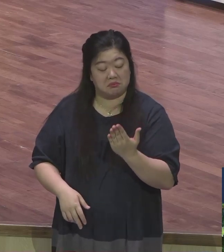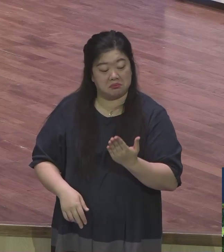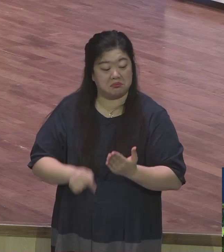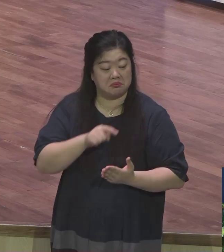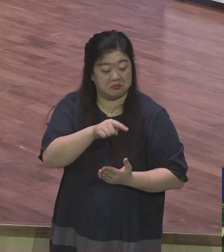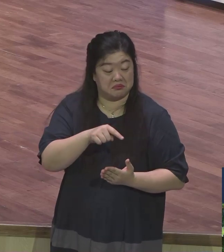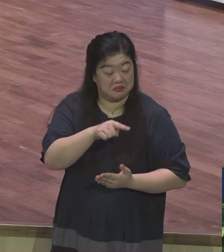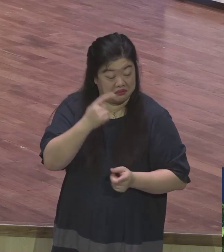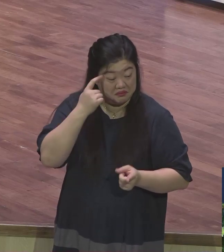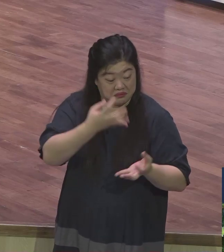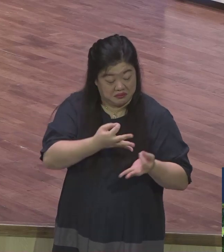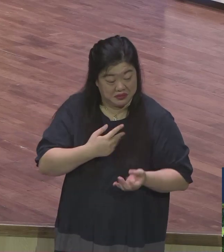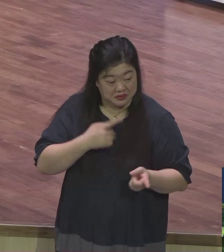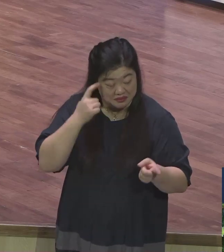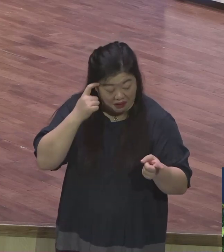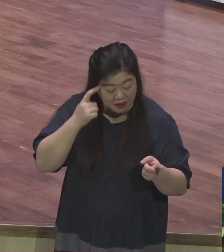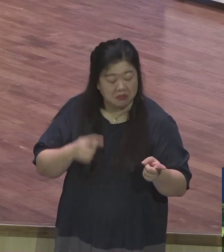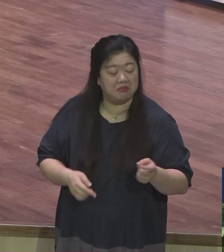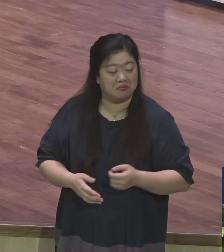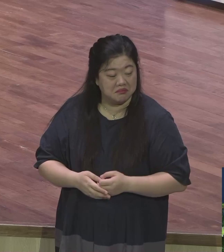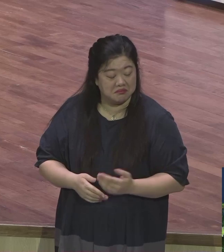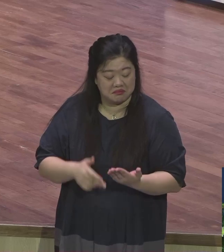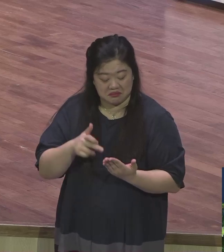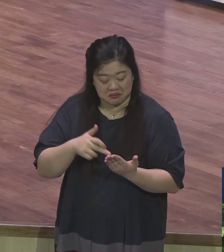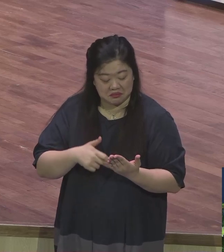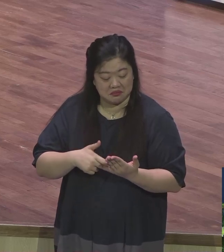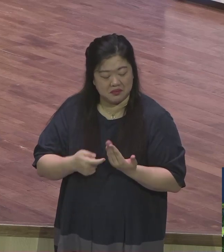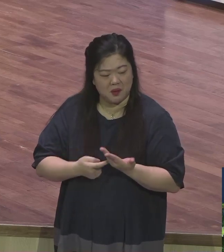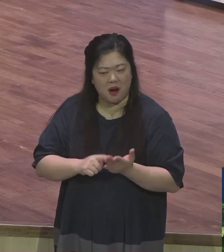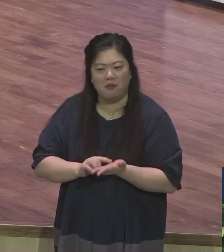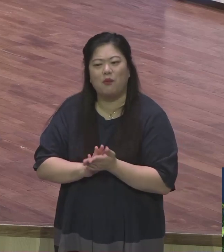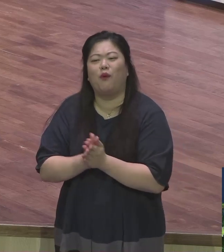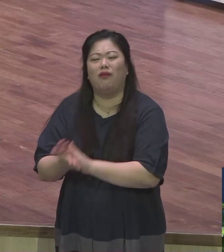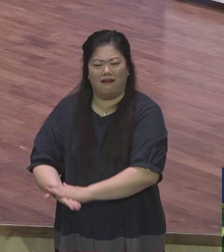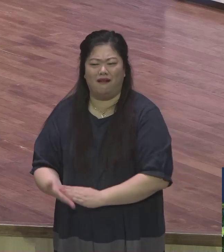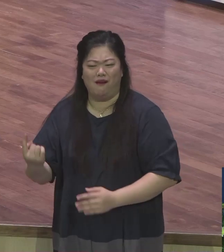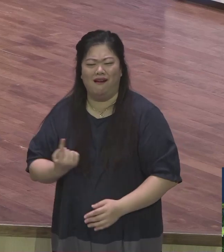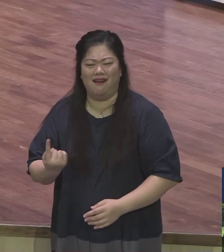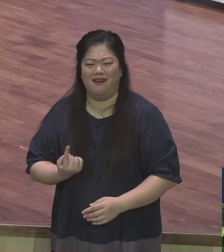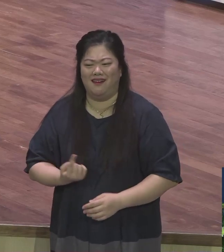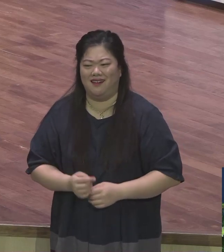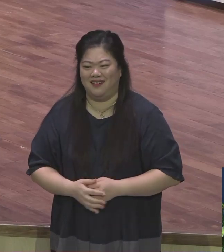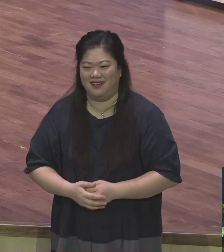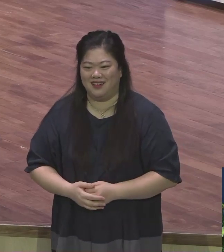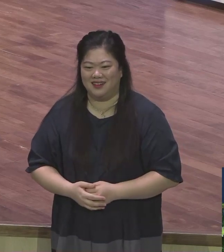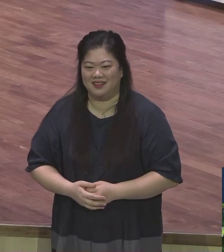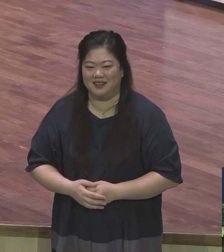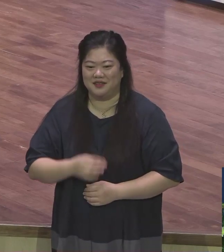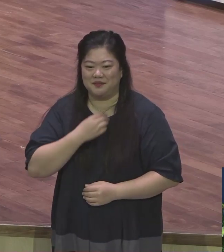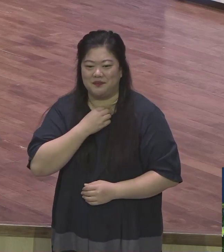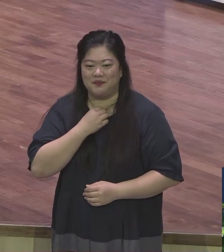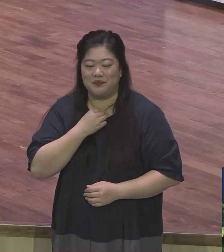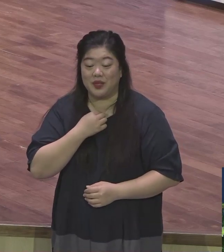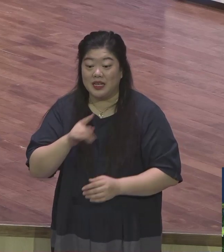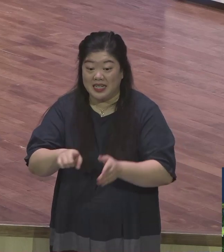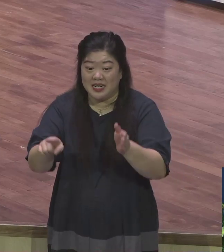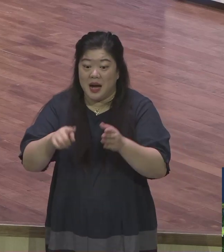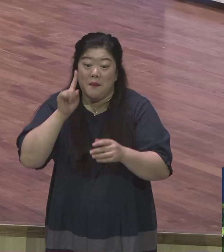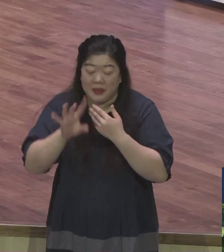특별히 불신 가족 불신 가족과 함께 사는 분들은 이런 편지를 진짜 써보세요.